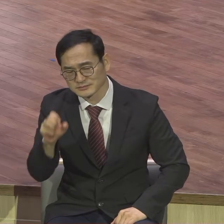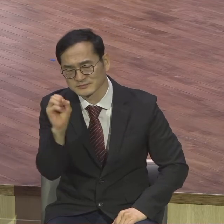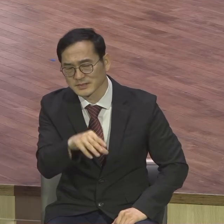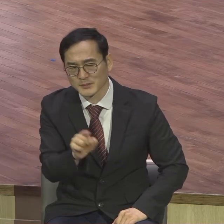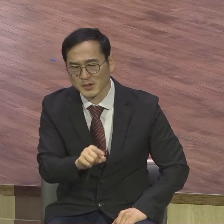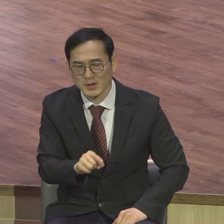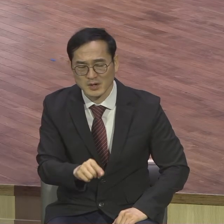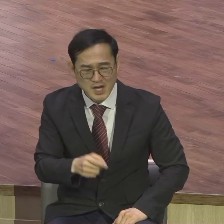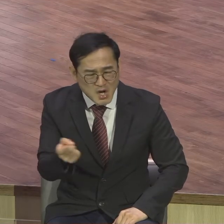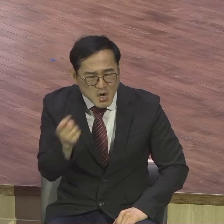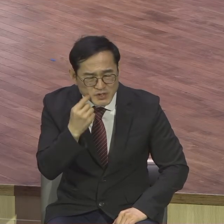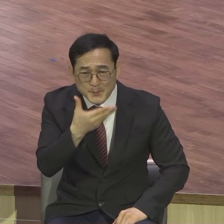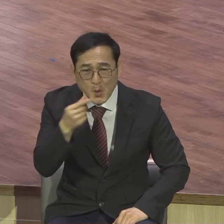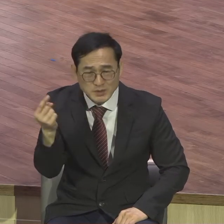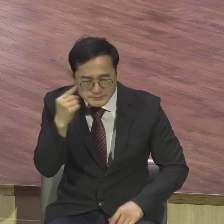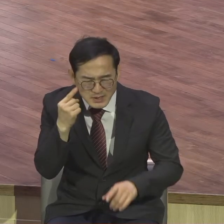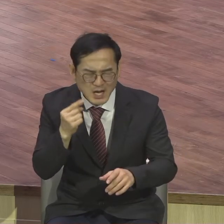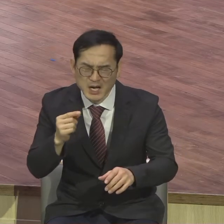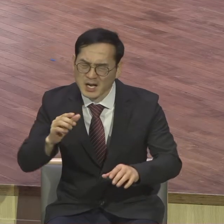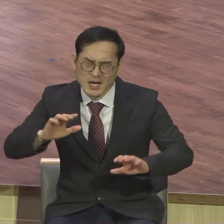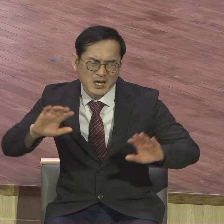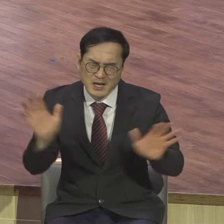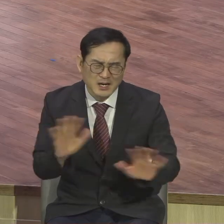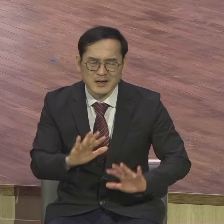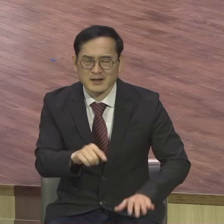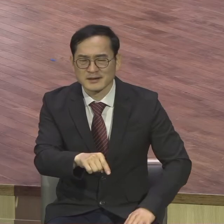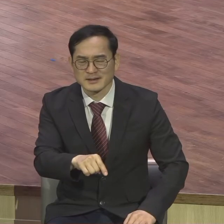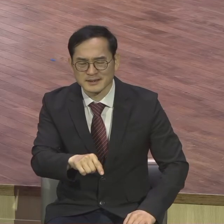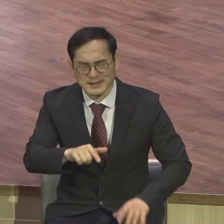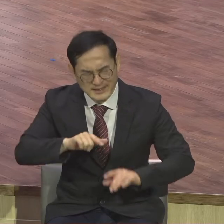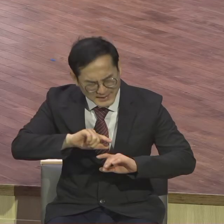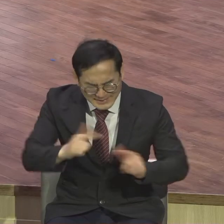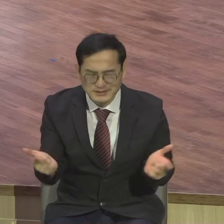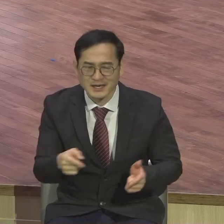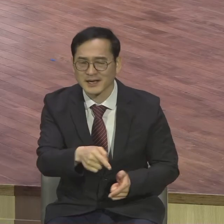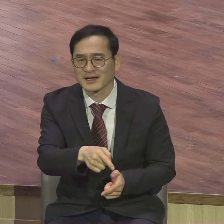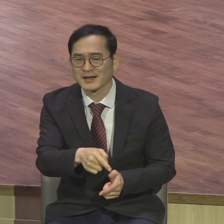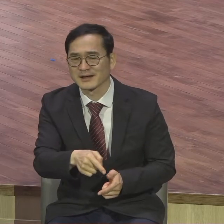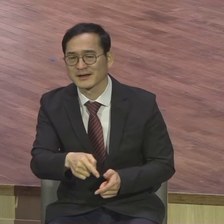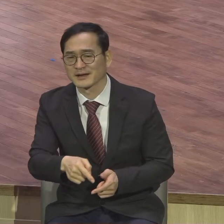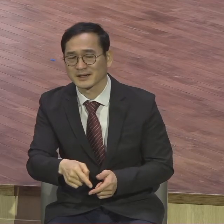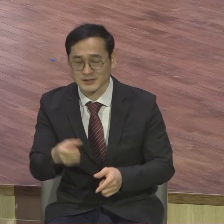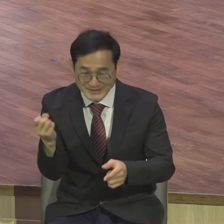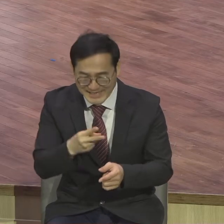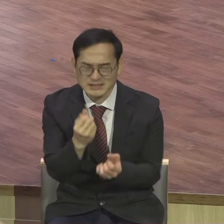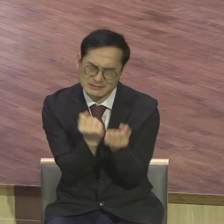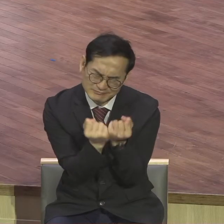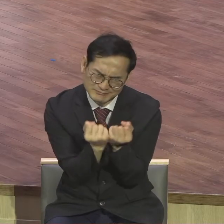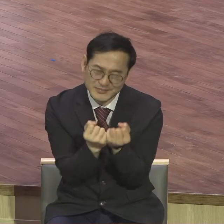복음의 진리를 다시 알고 돌아오도록 갈라디아서를 쓴 것입니다. 이 편지를